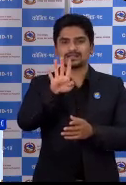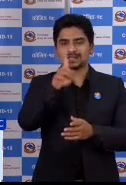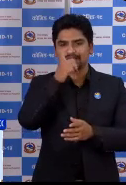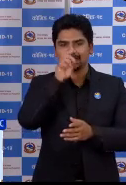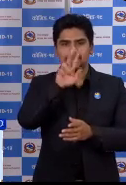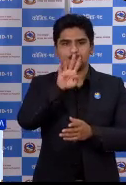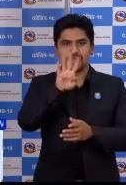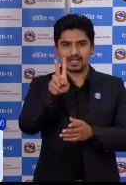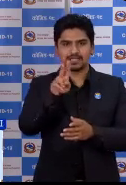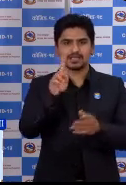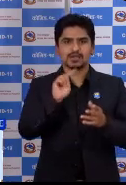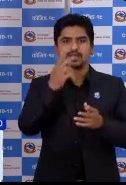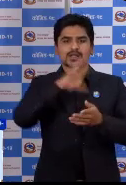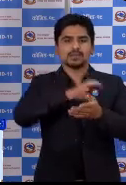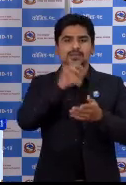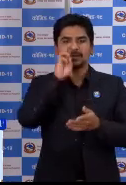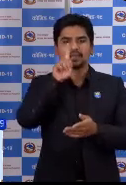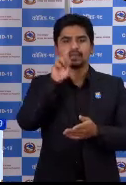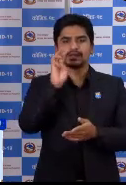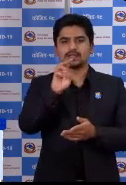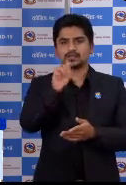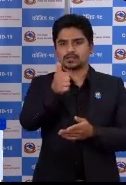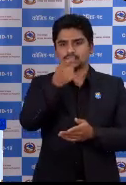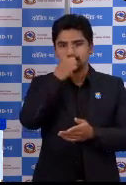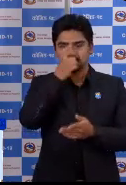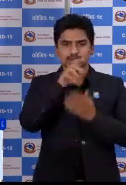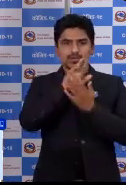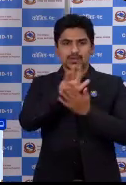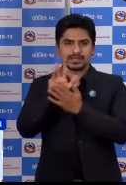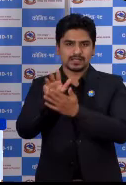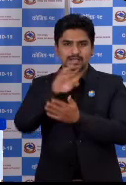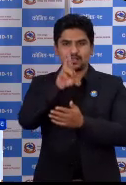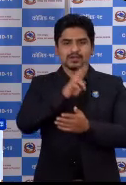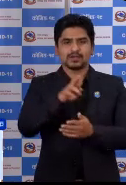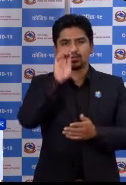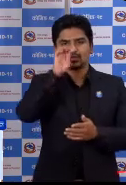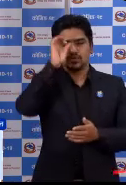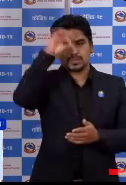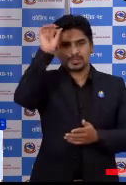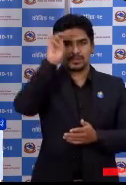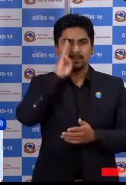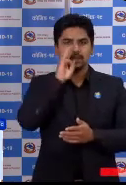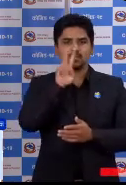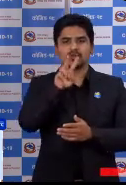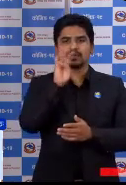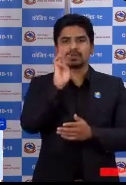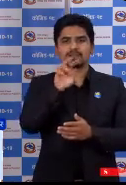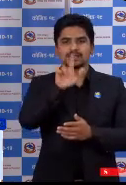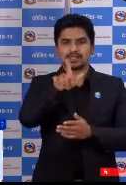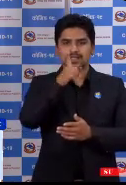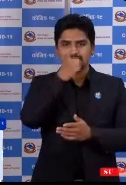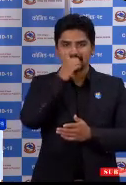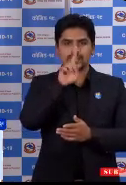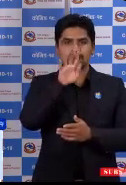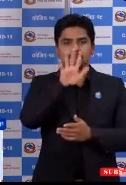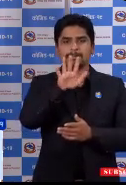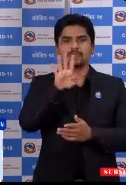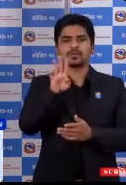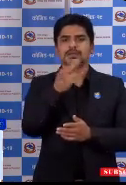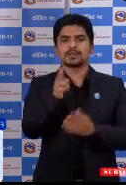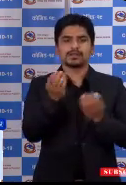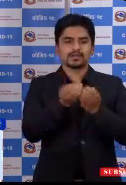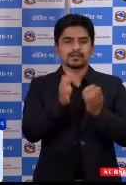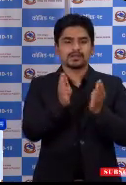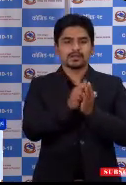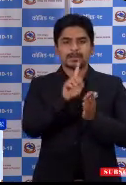5,442, कर्णाली प्रदेशमा 1,699 र सुदूरपश्चिम प्रदेशमा 2,754 गरी